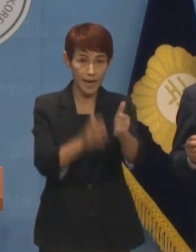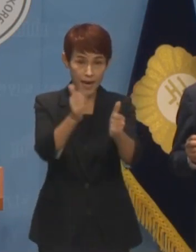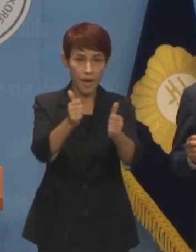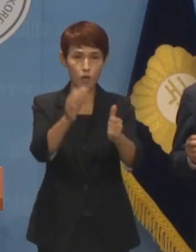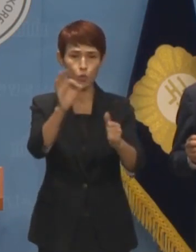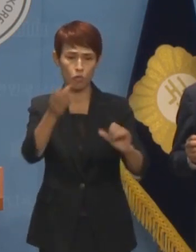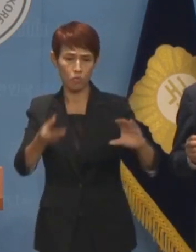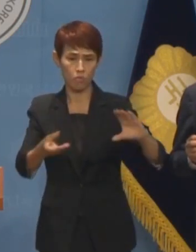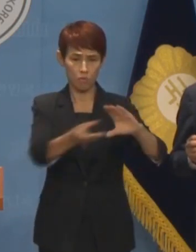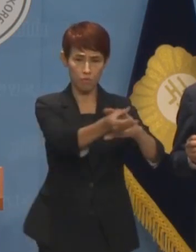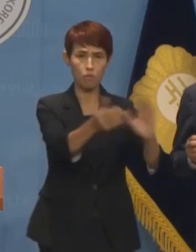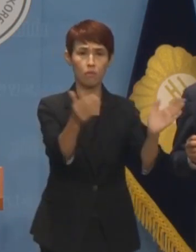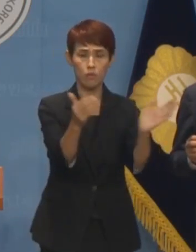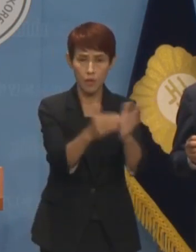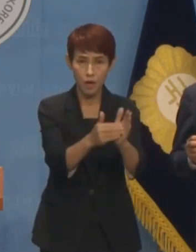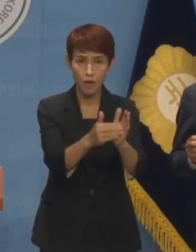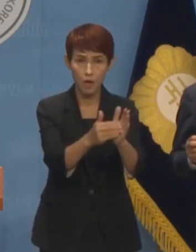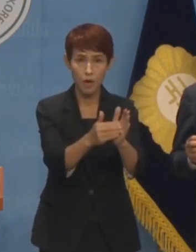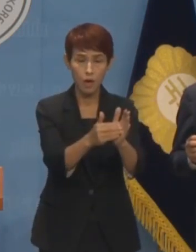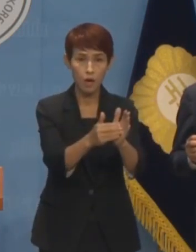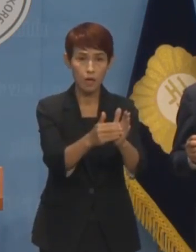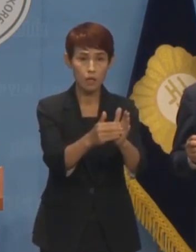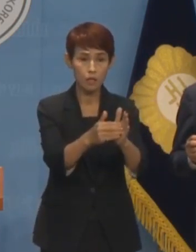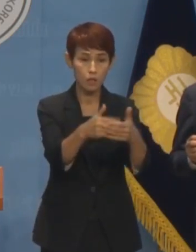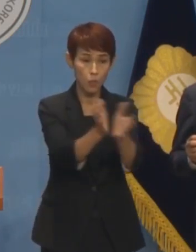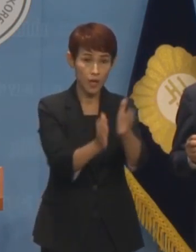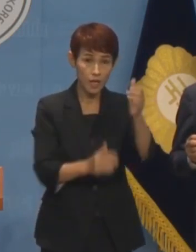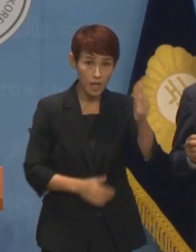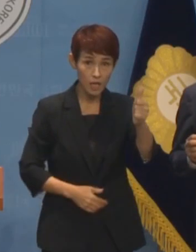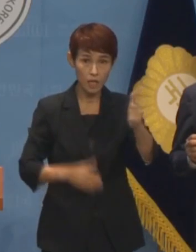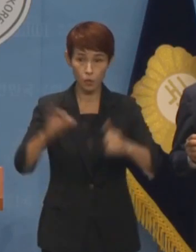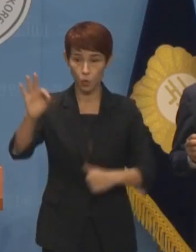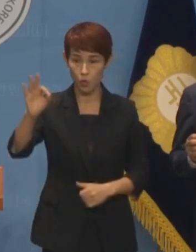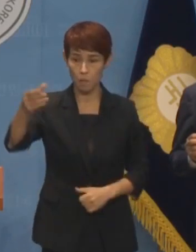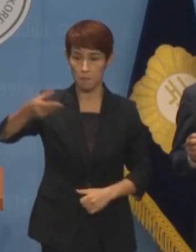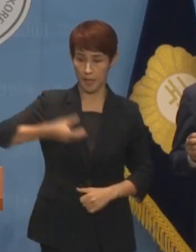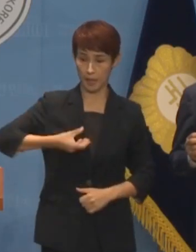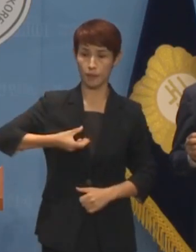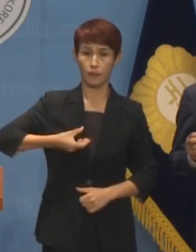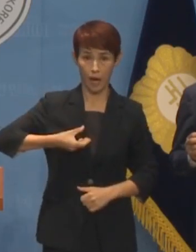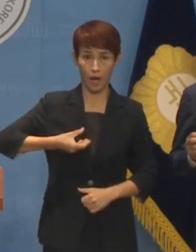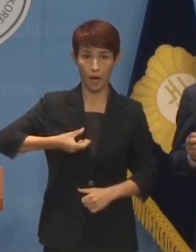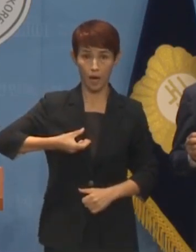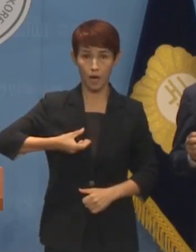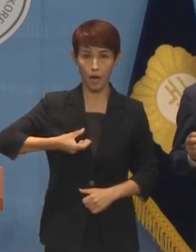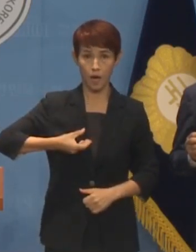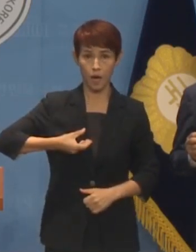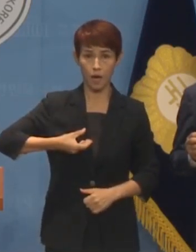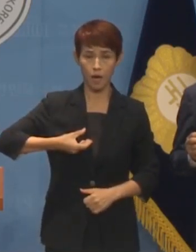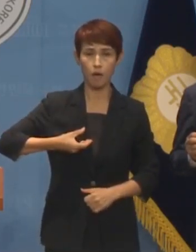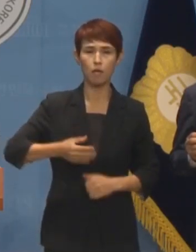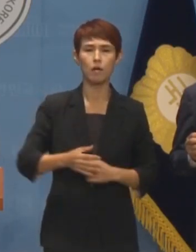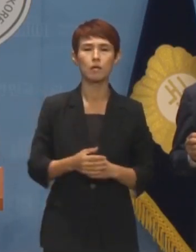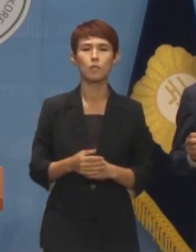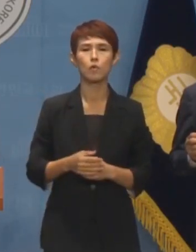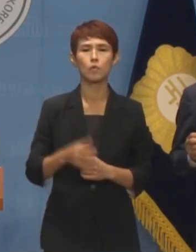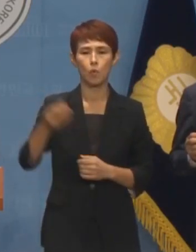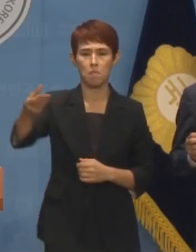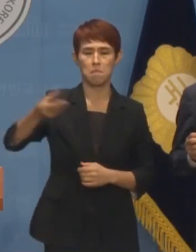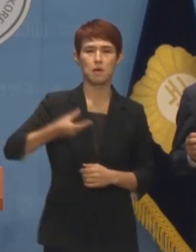금전을 제공하고 읍면협의회장이 그러한 돈을 받았다면 금권 선거를